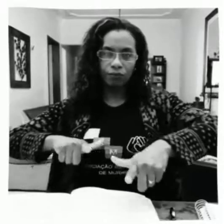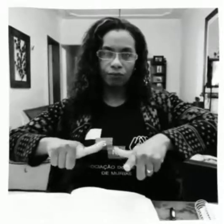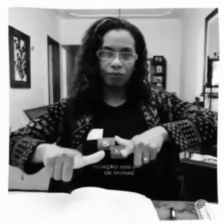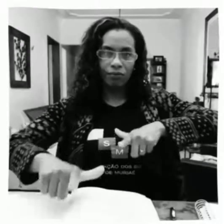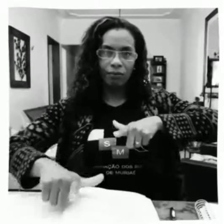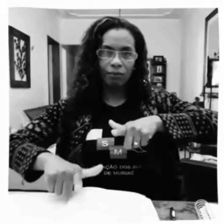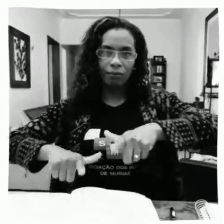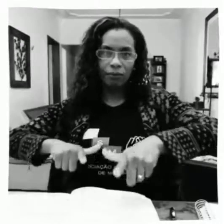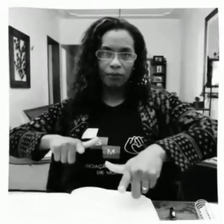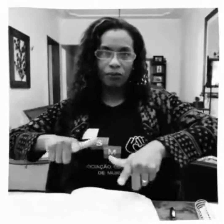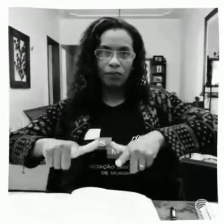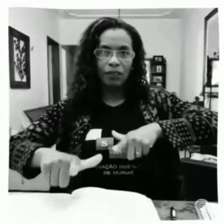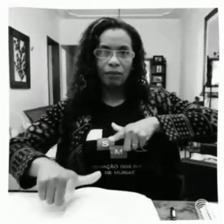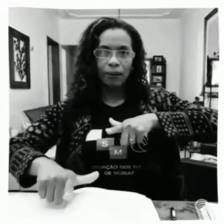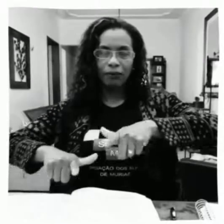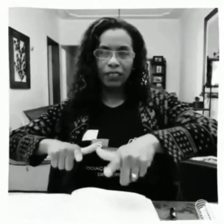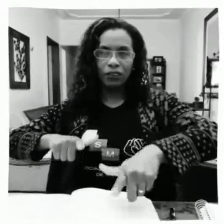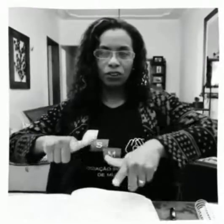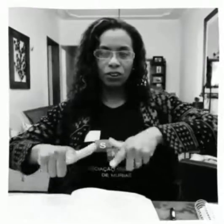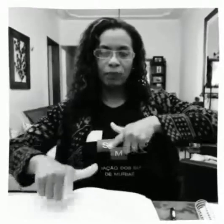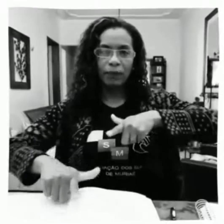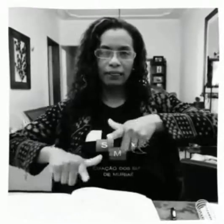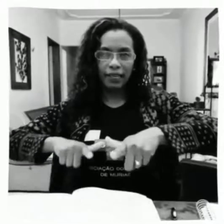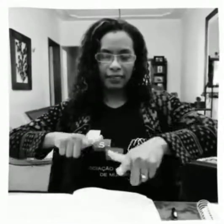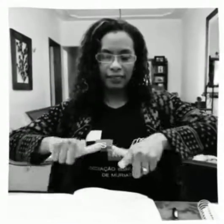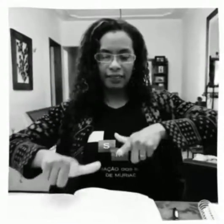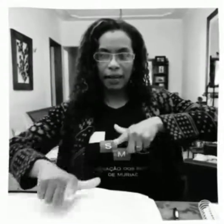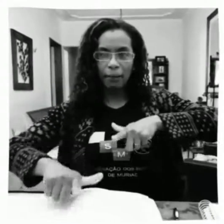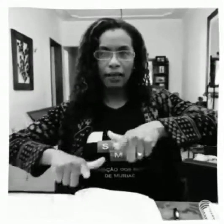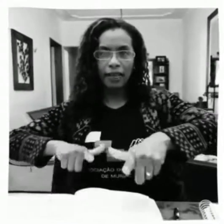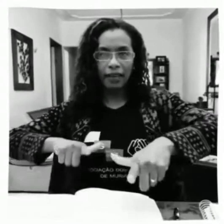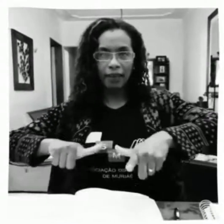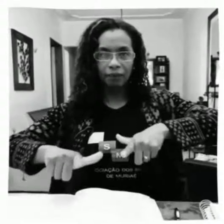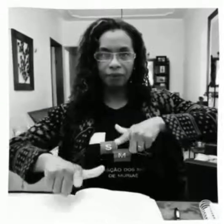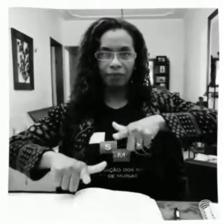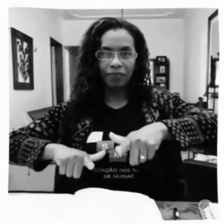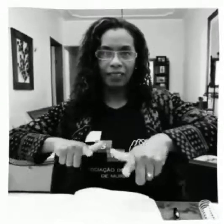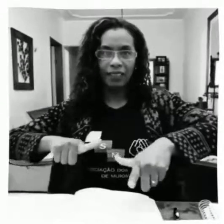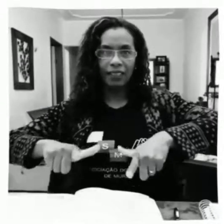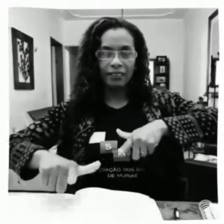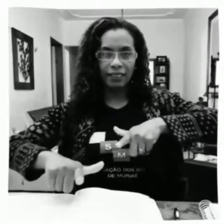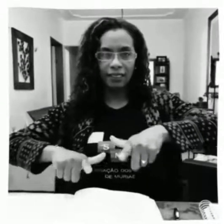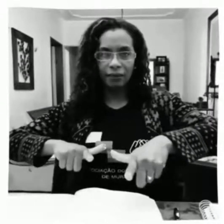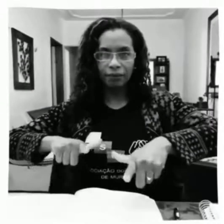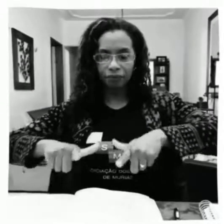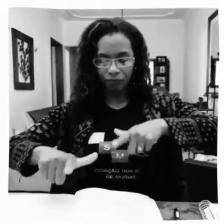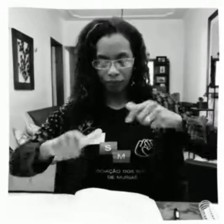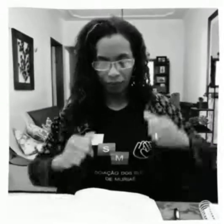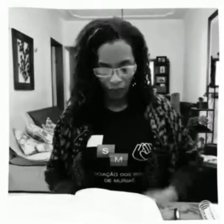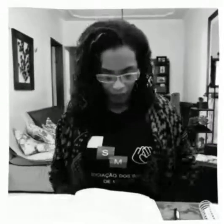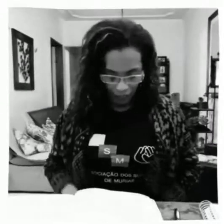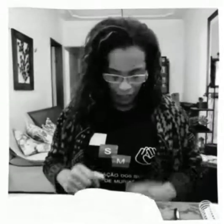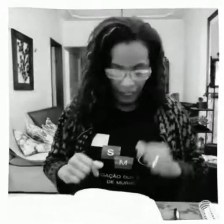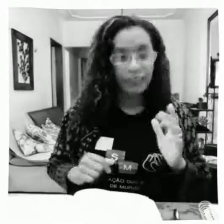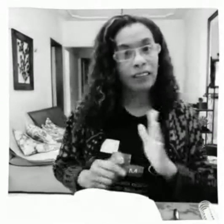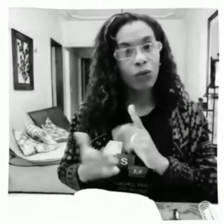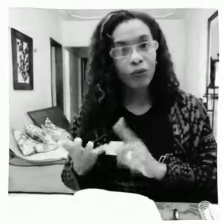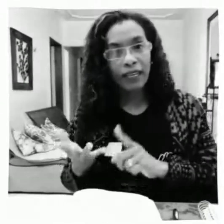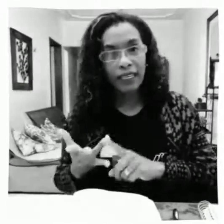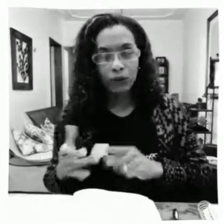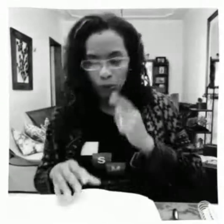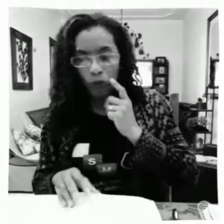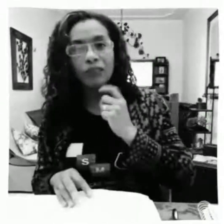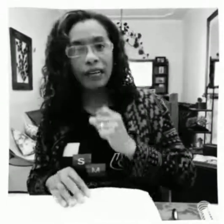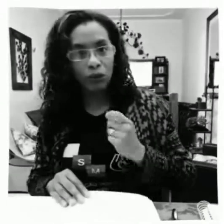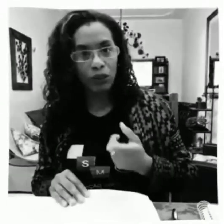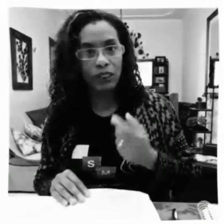alternado para frente e para trás. Trabalhar. Esse aqui. Então,